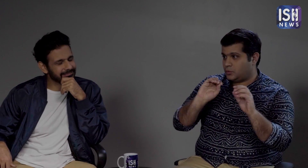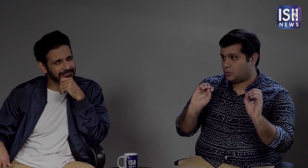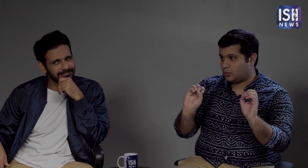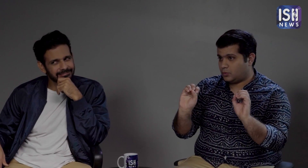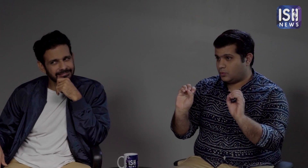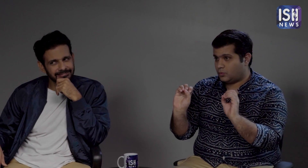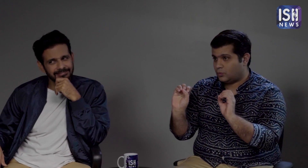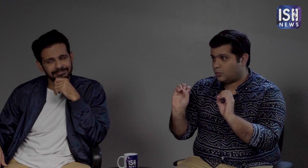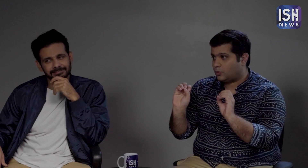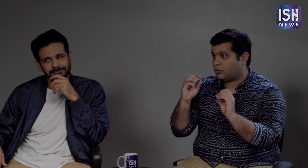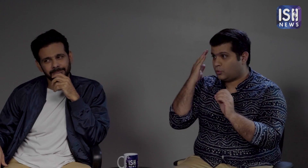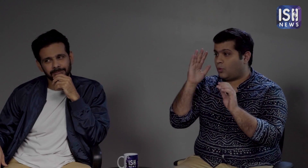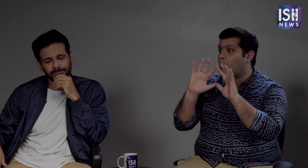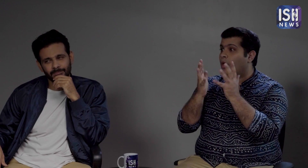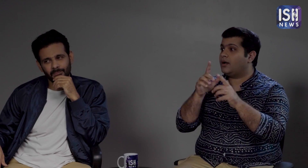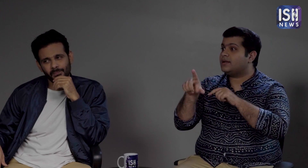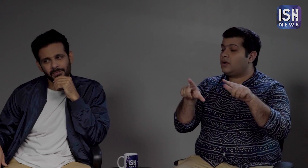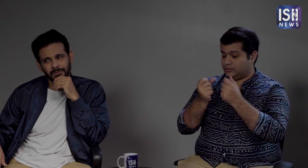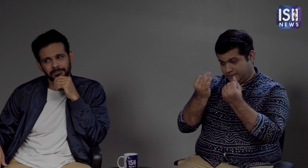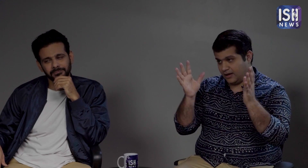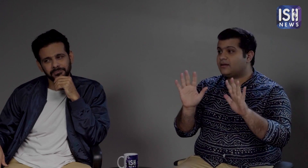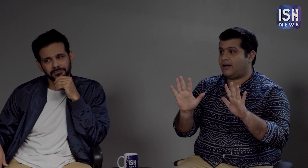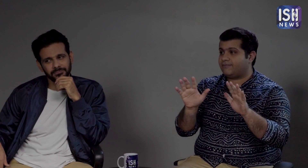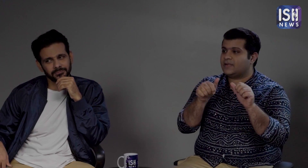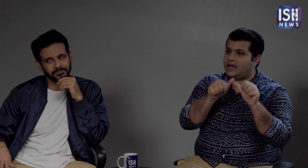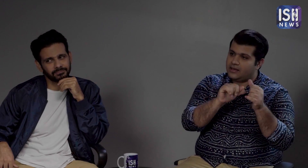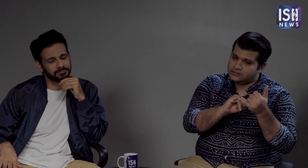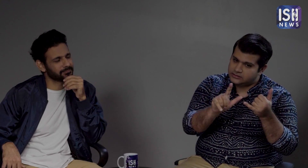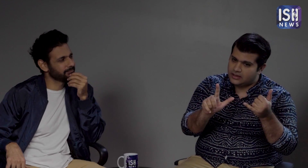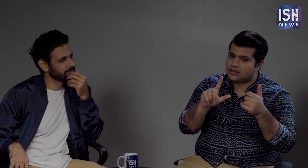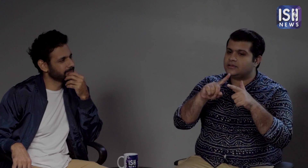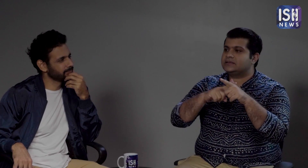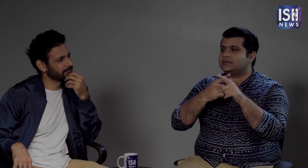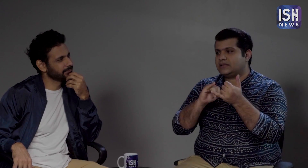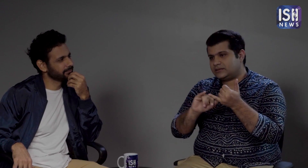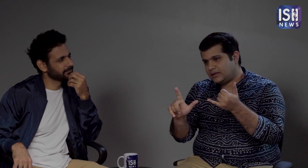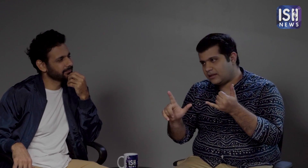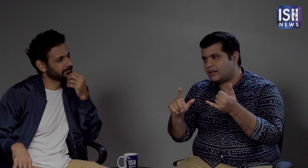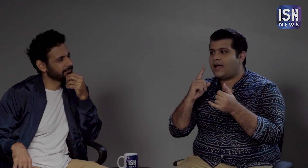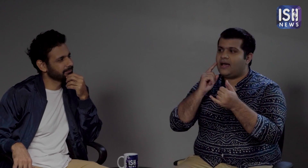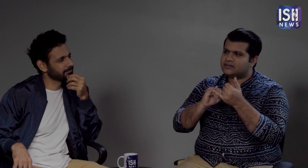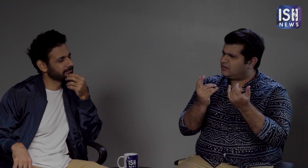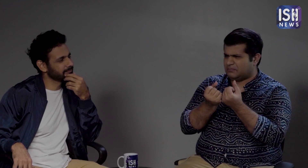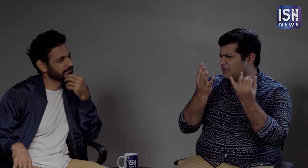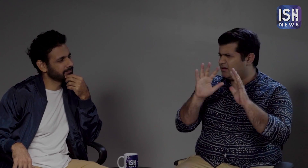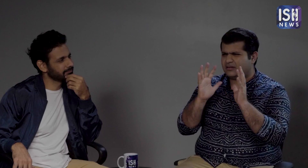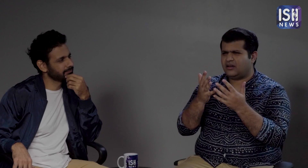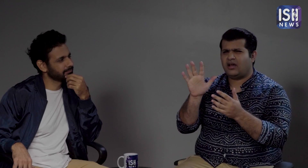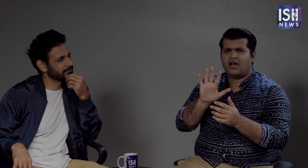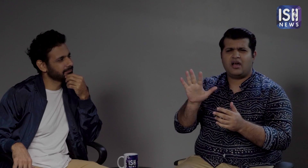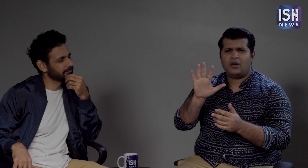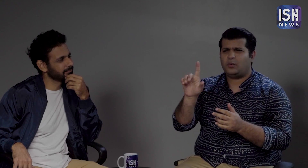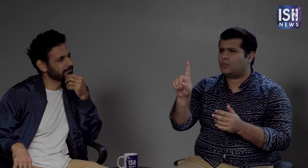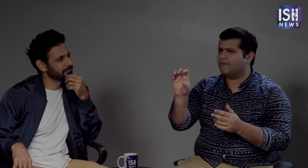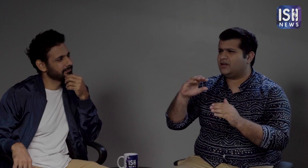ये वर्ल्ड में कोई भी नहीं कर रहा है। वी आर द ओनली वंस इन द होल वर्ल्ड। और साइन लैंग्वेज बहुत सारी है, JSL,